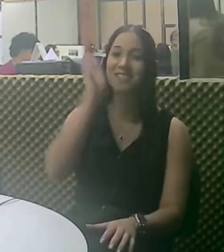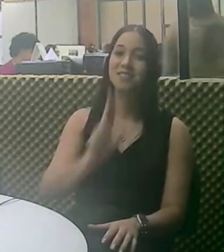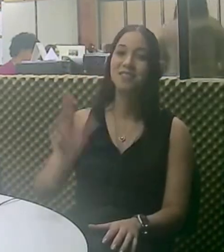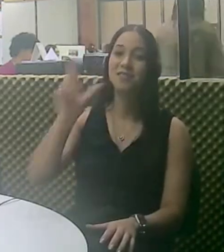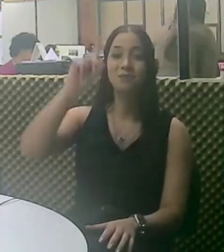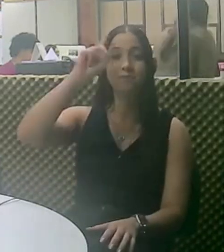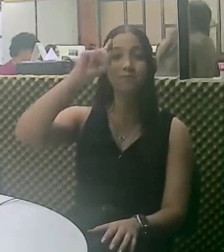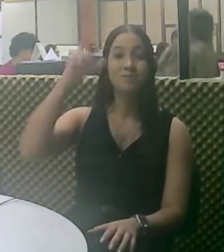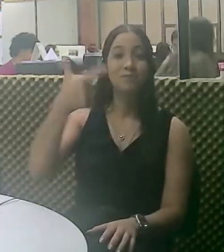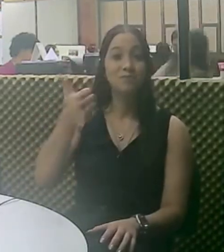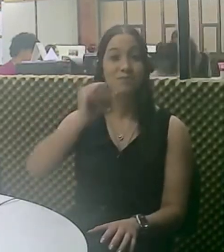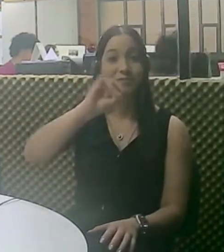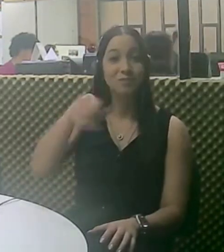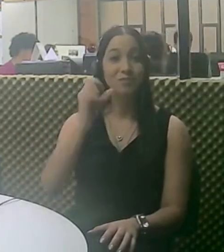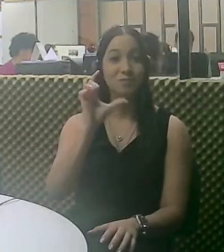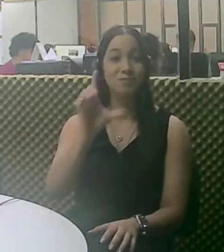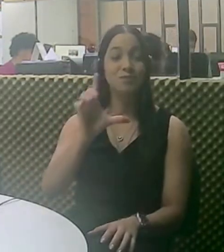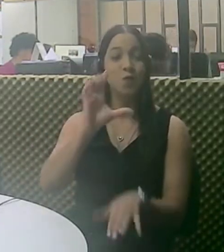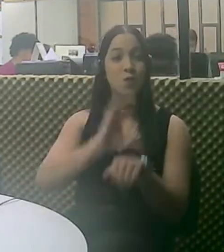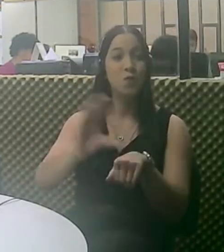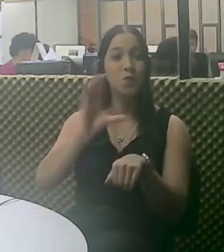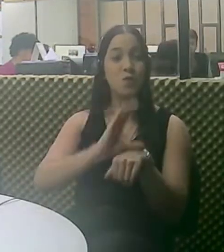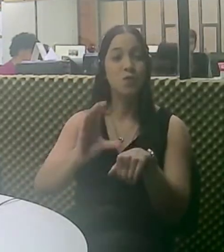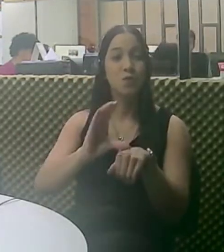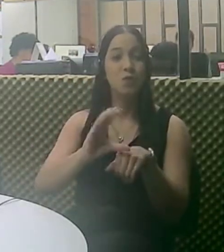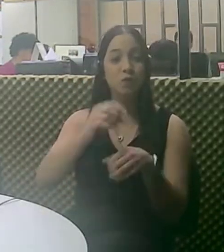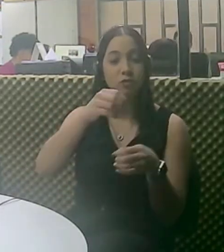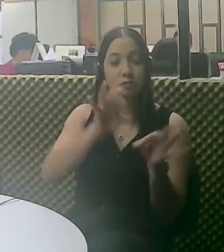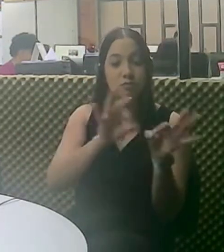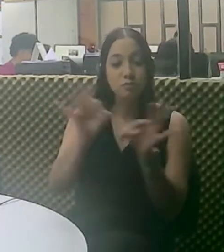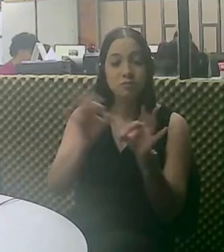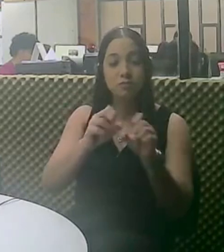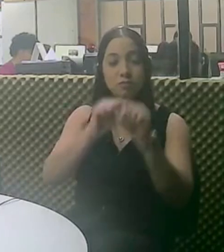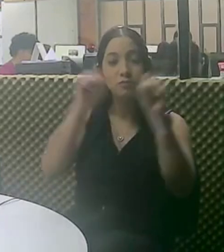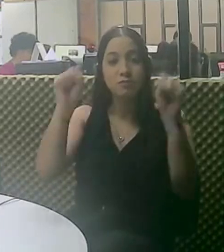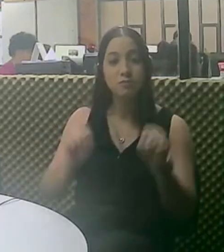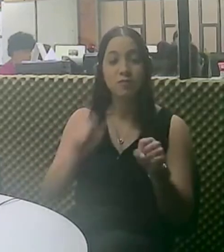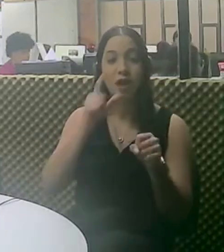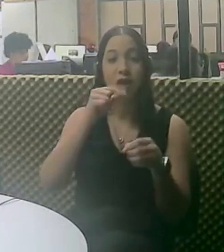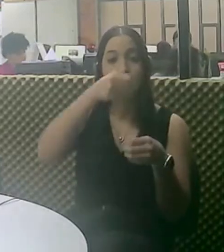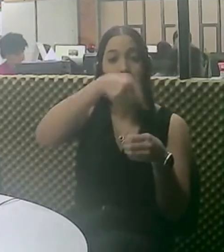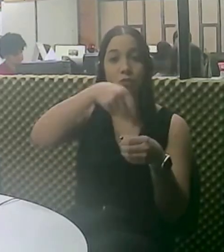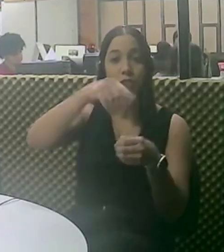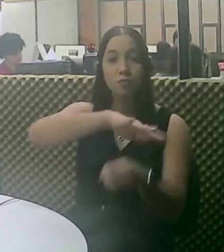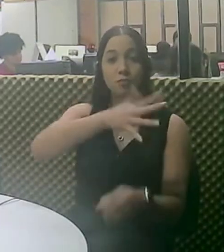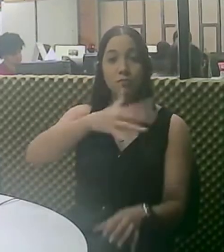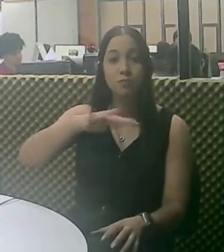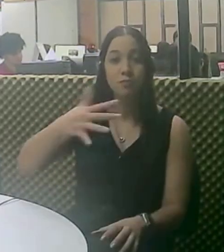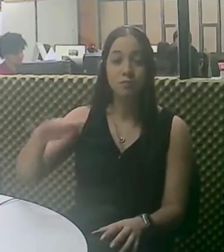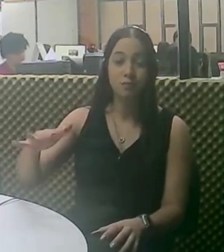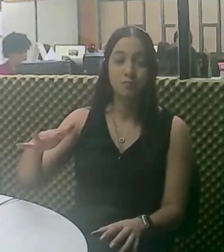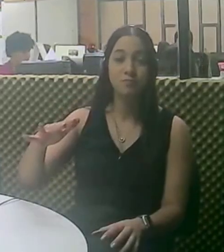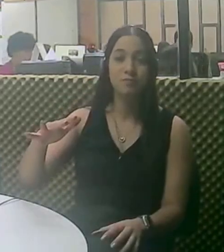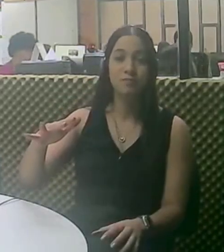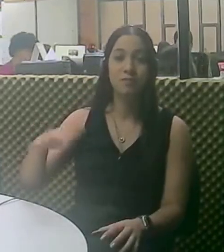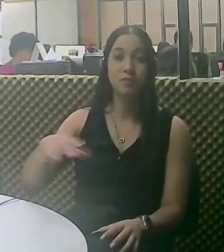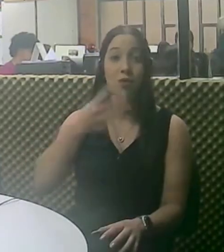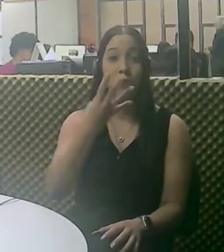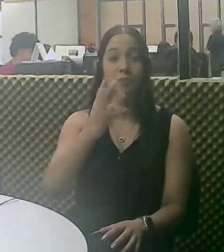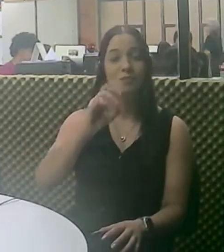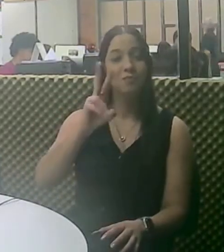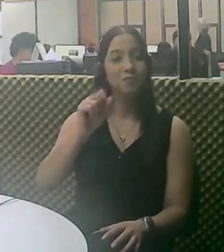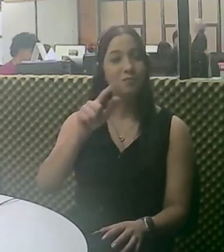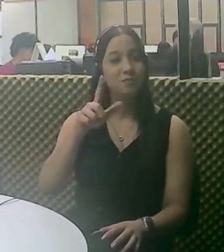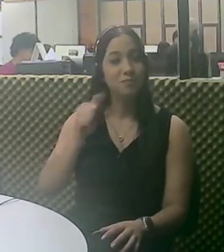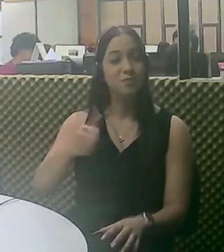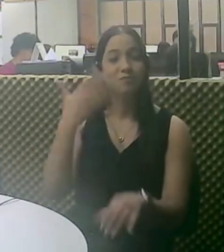no dia 21 de julho a capacitação, montagem de sistema de aquaponia, recirculação de água. São 40